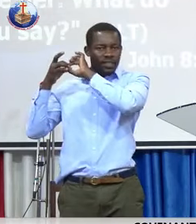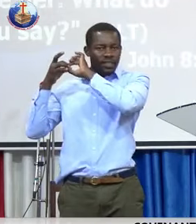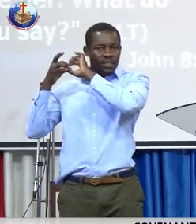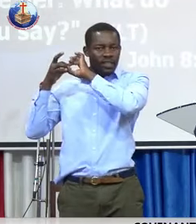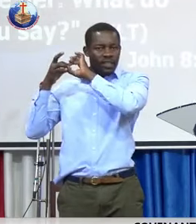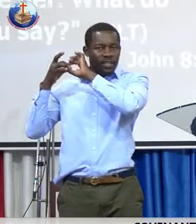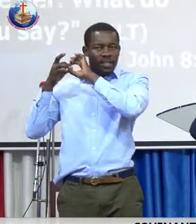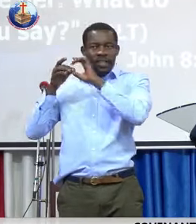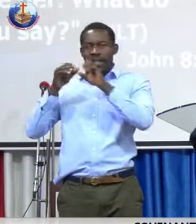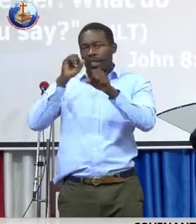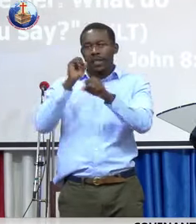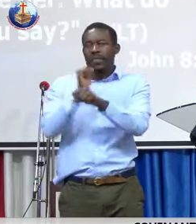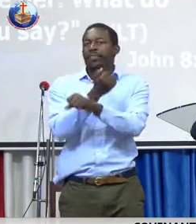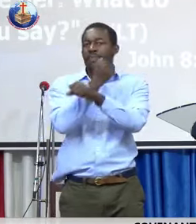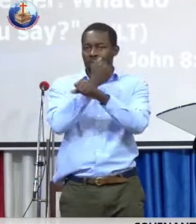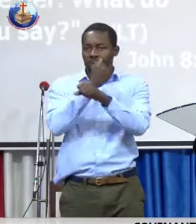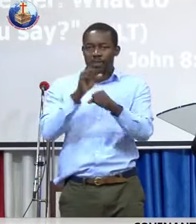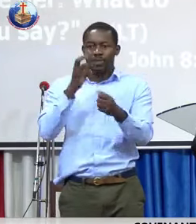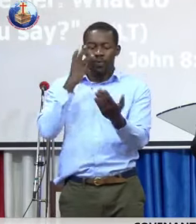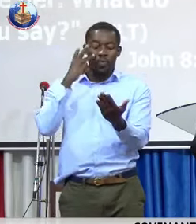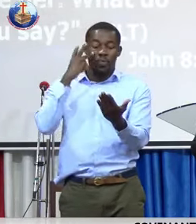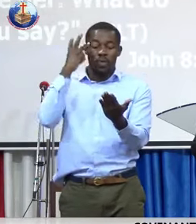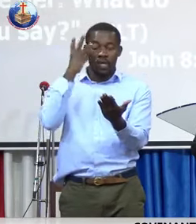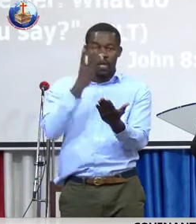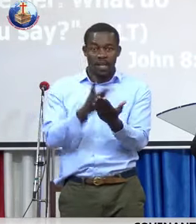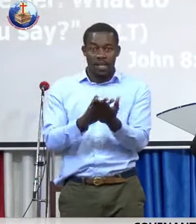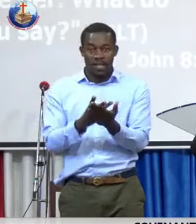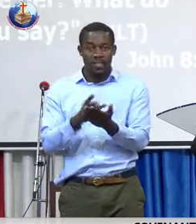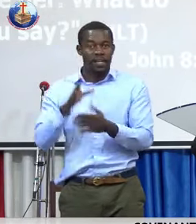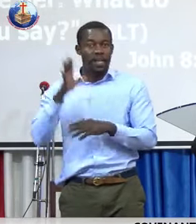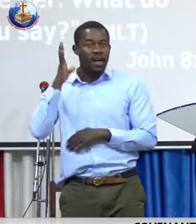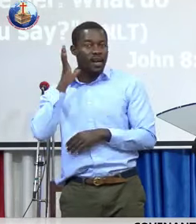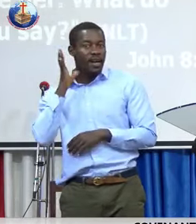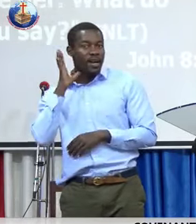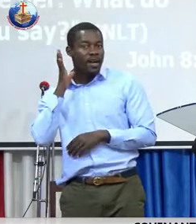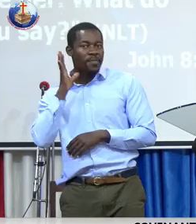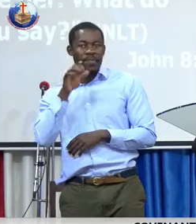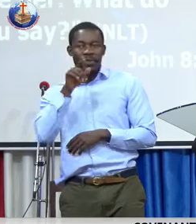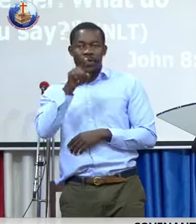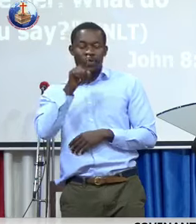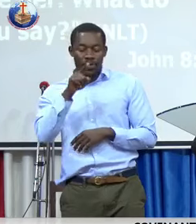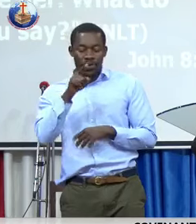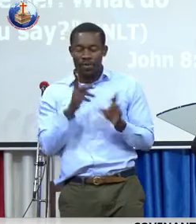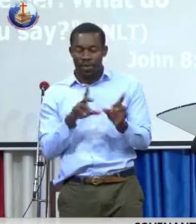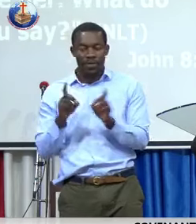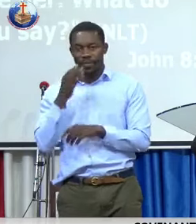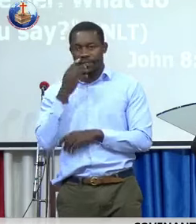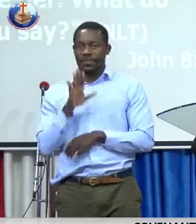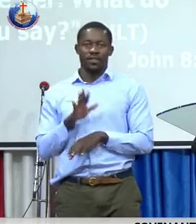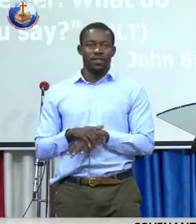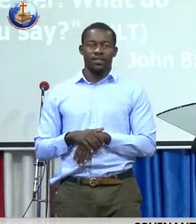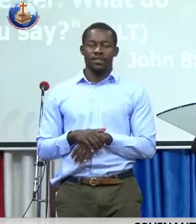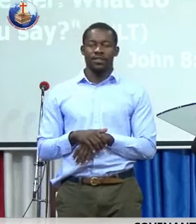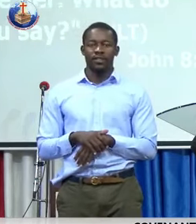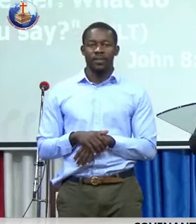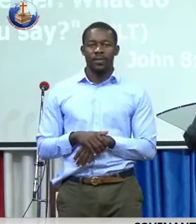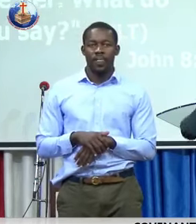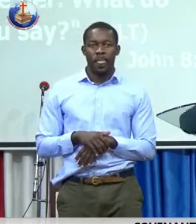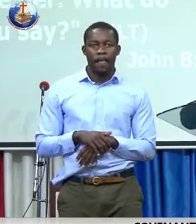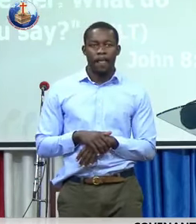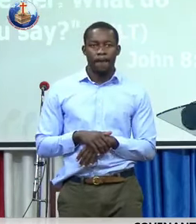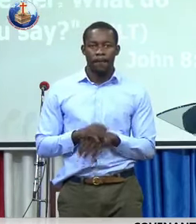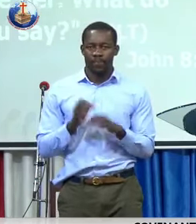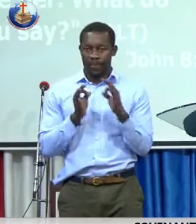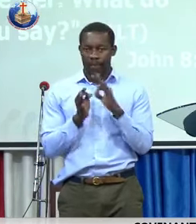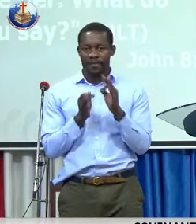a witness to a crime that they had committed. Hakuna yote ambaye aliruhusiwa kuwa shahidi wa tendo ambalo wametenda. So if